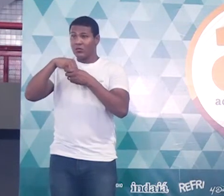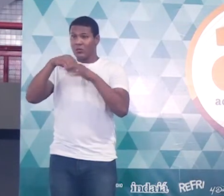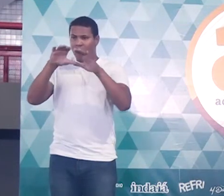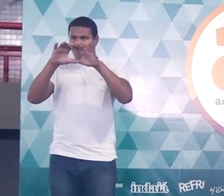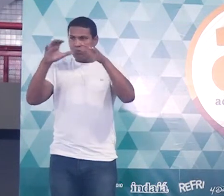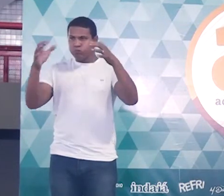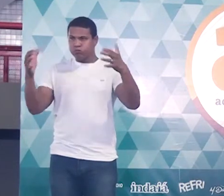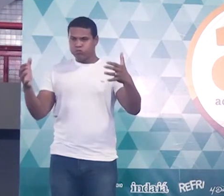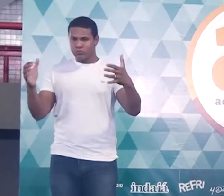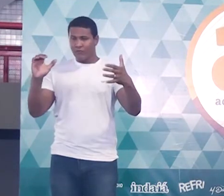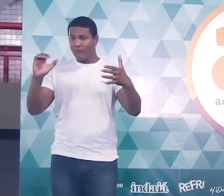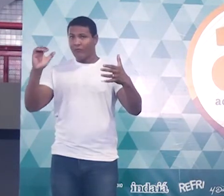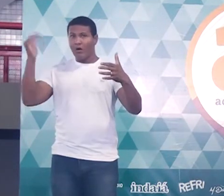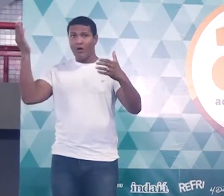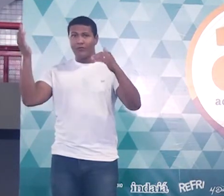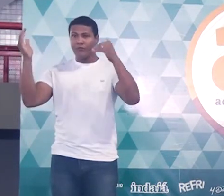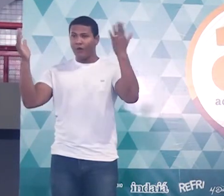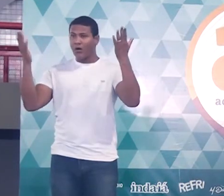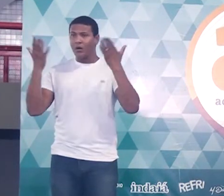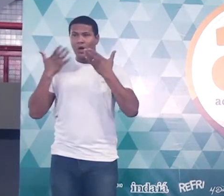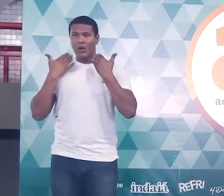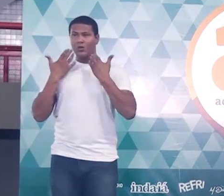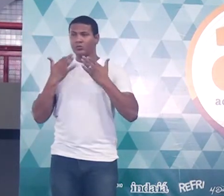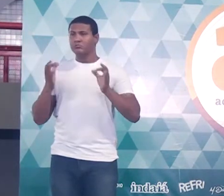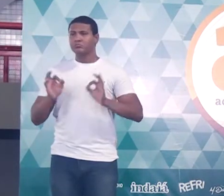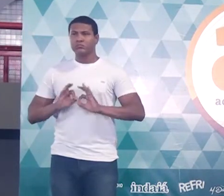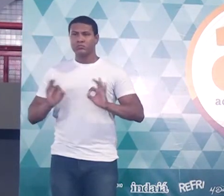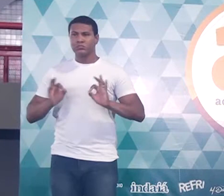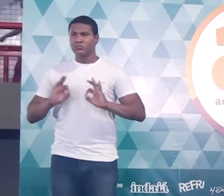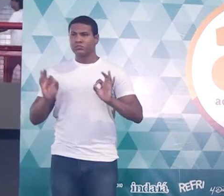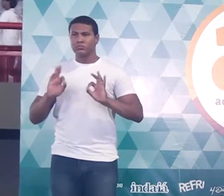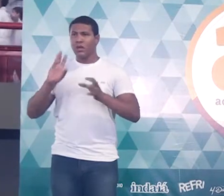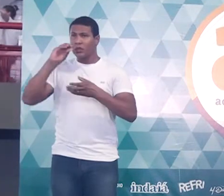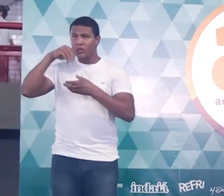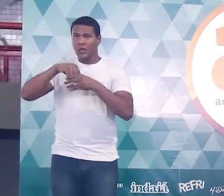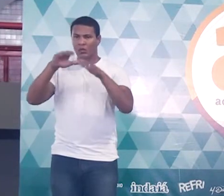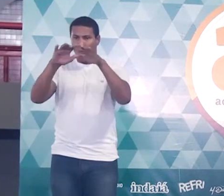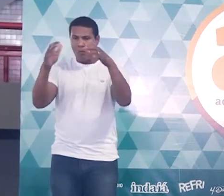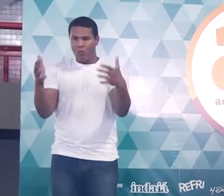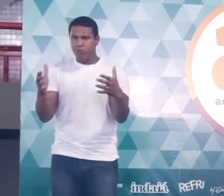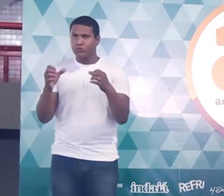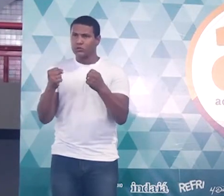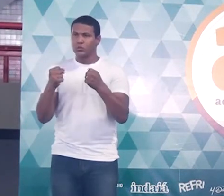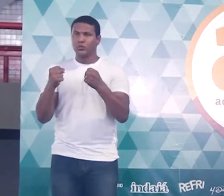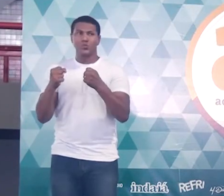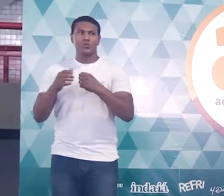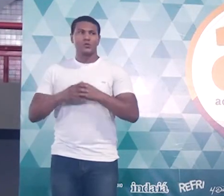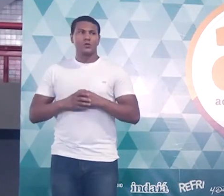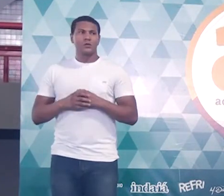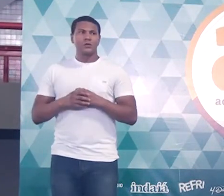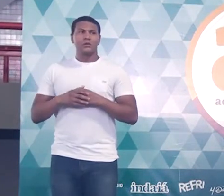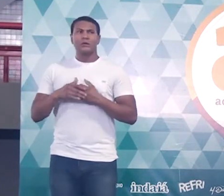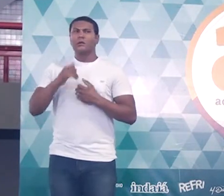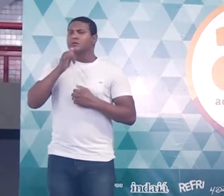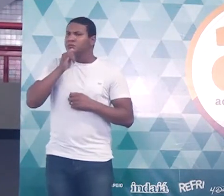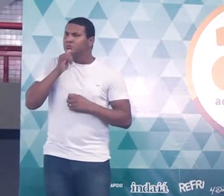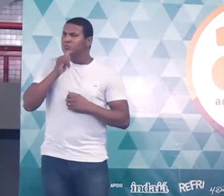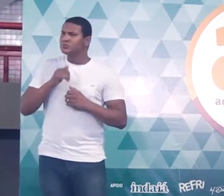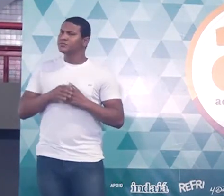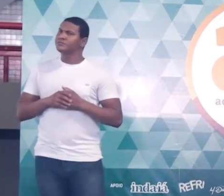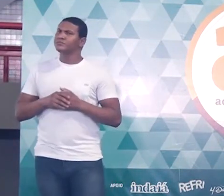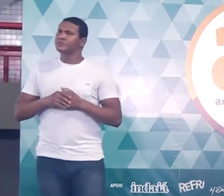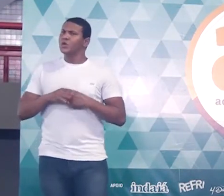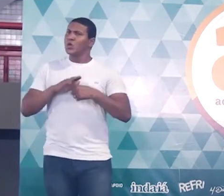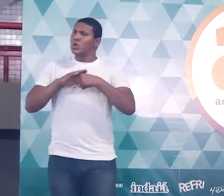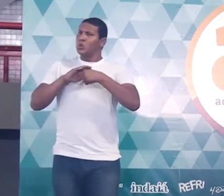fora. Certo? Por que numa noite fria é bom